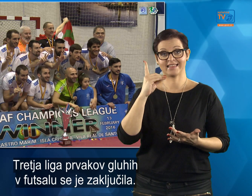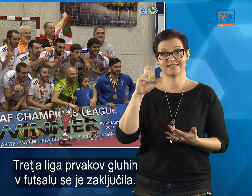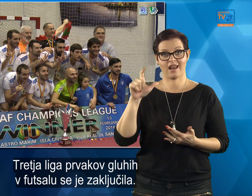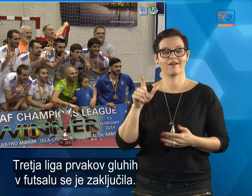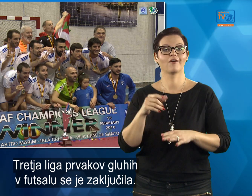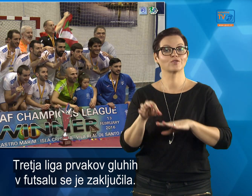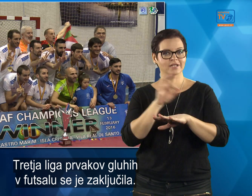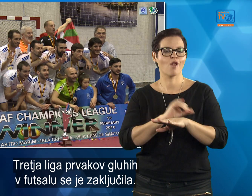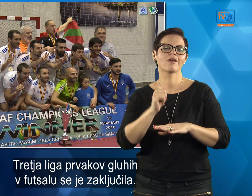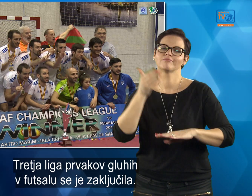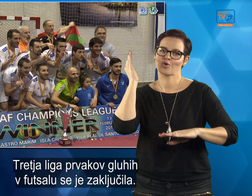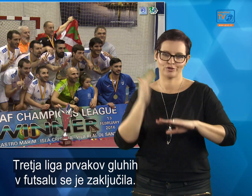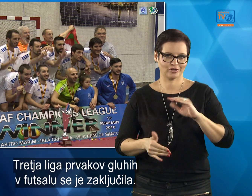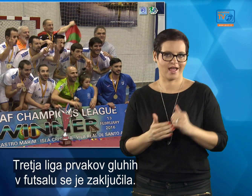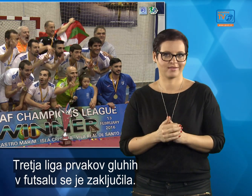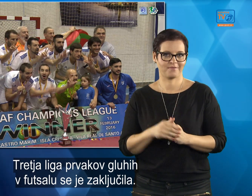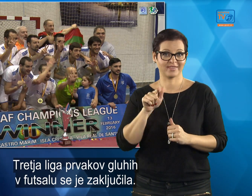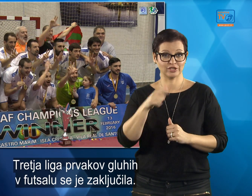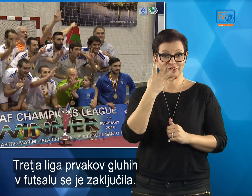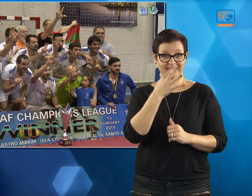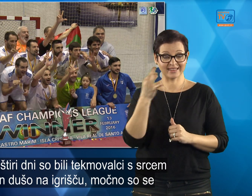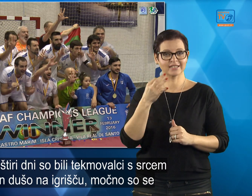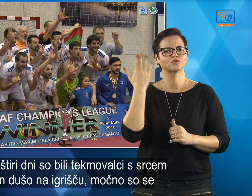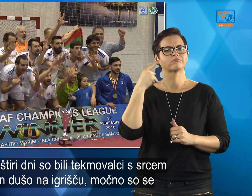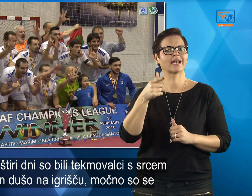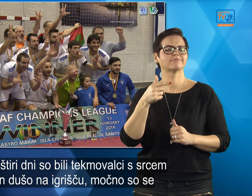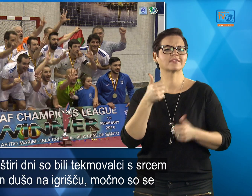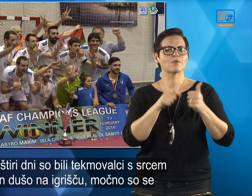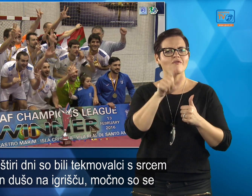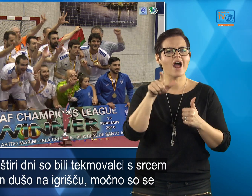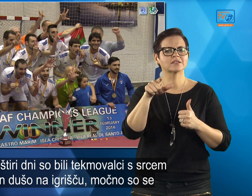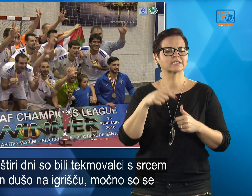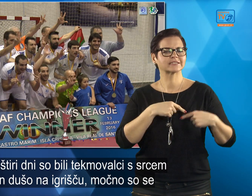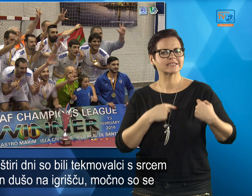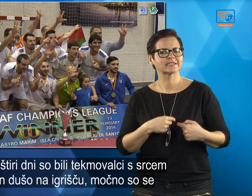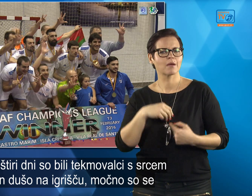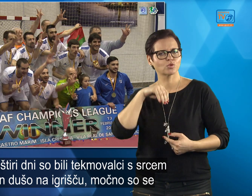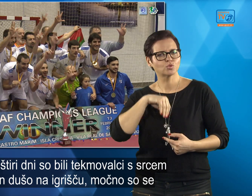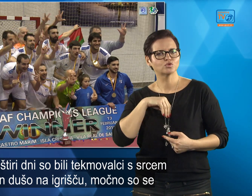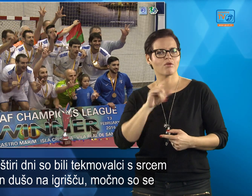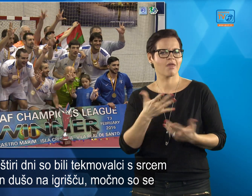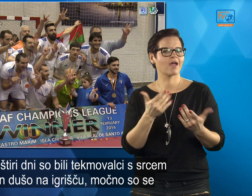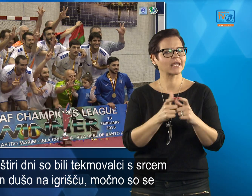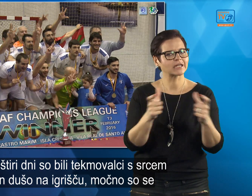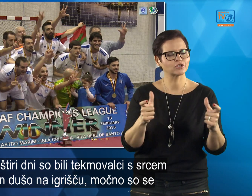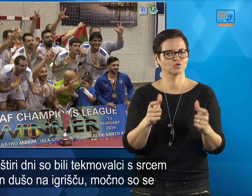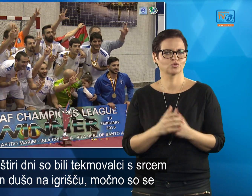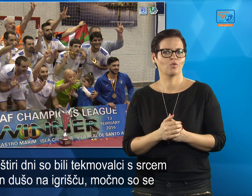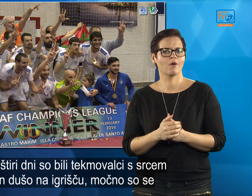Tretja liga prvakov gluhih v futsalu se je zaključila. Te 4 dni so bili tekmovalci s srcem in dušo na igrišču, močno